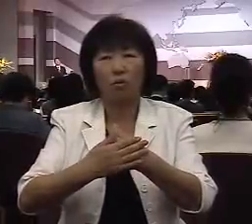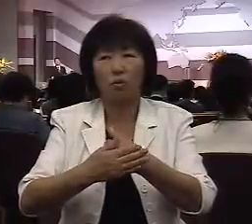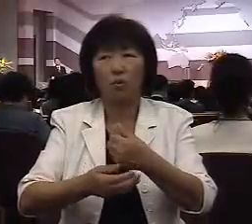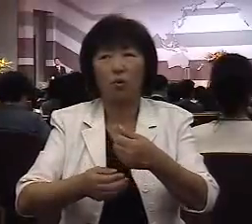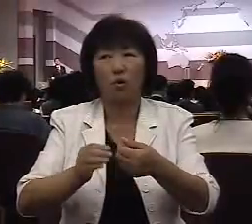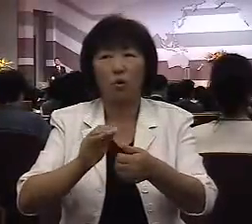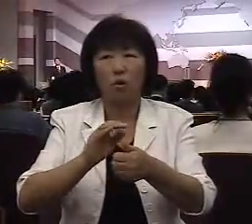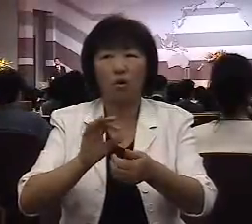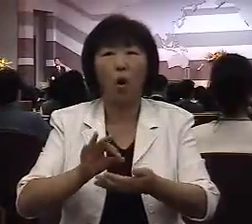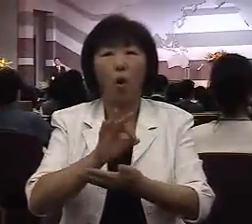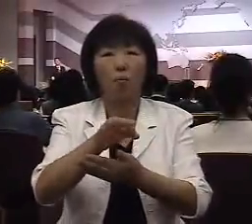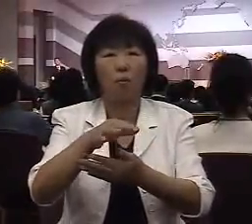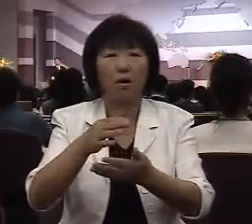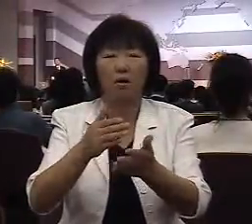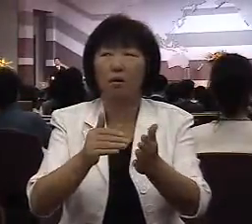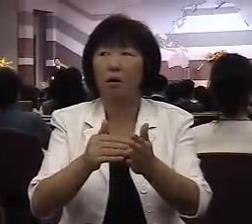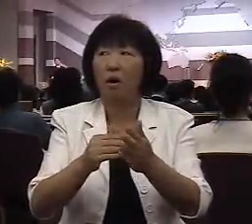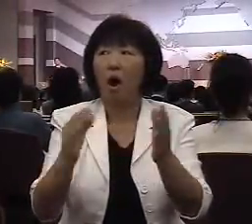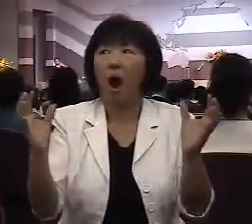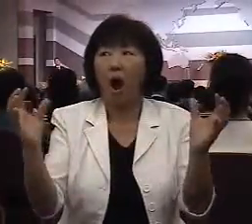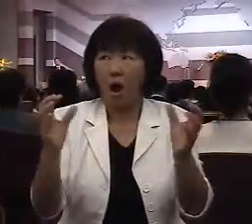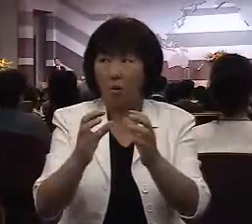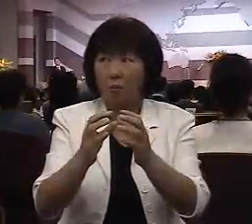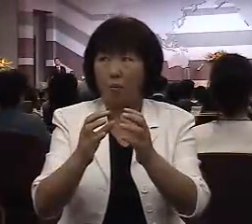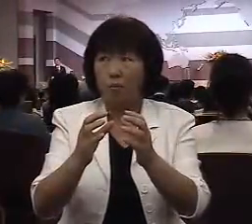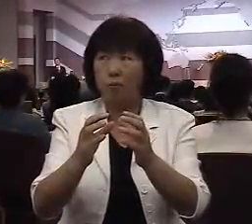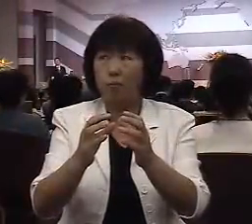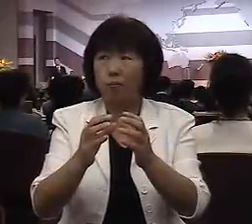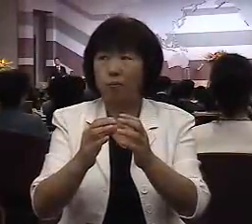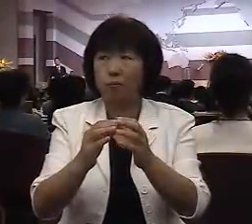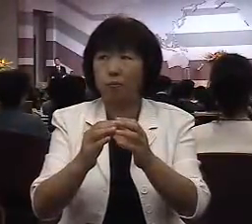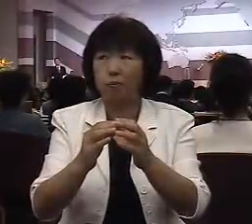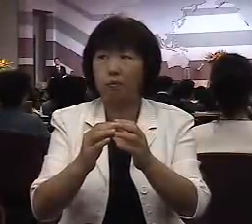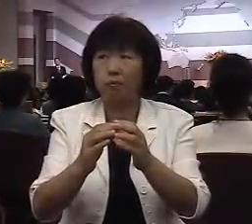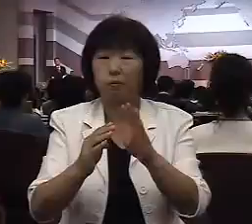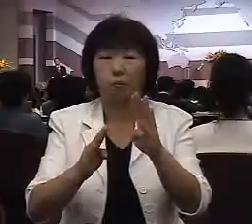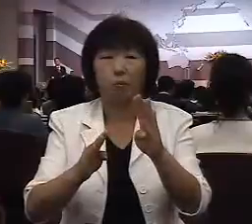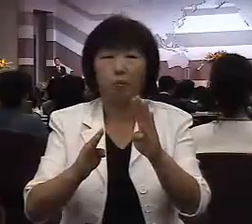금액으로는 우리에게 필요한 것이 14.4 밀리언